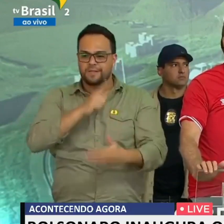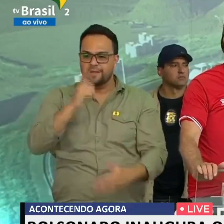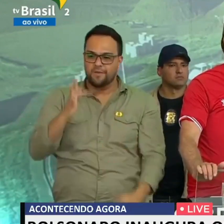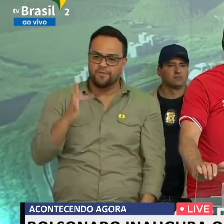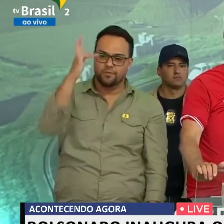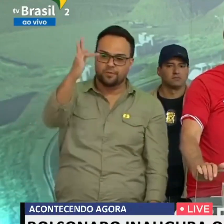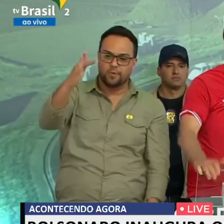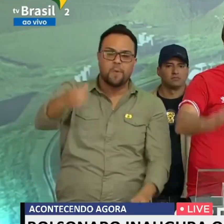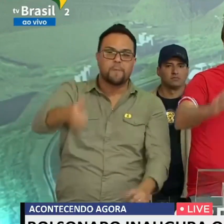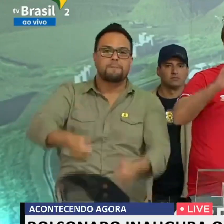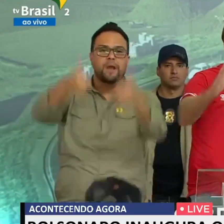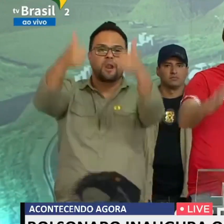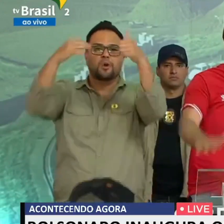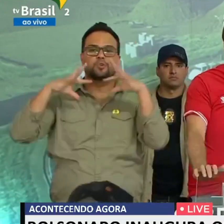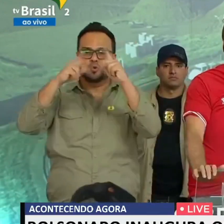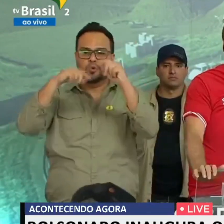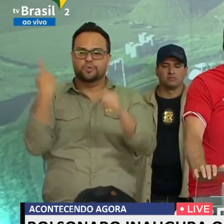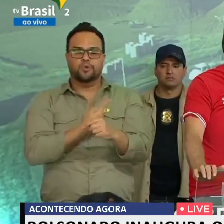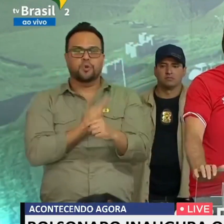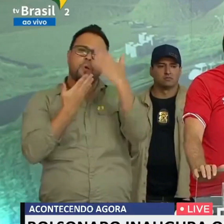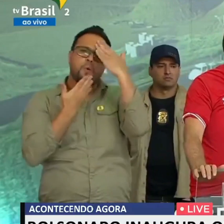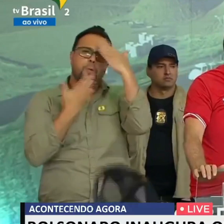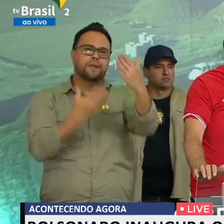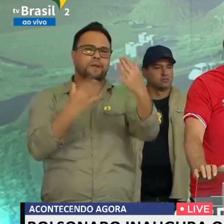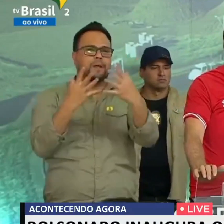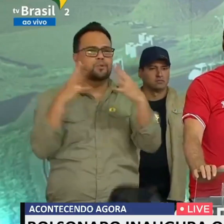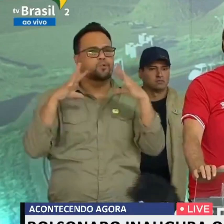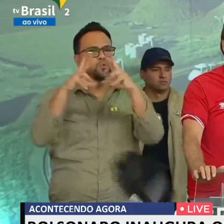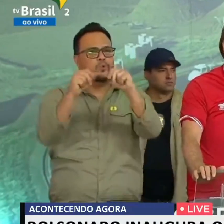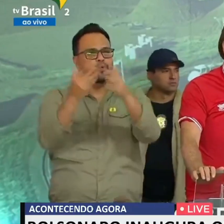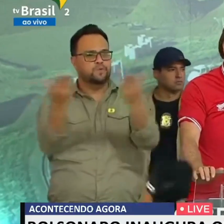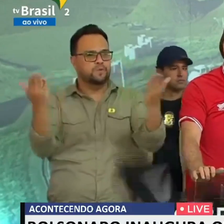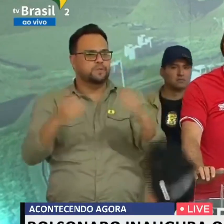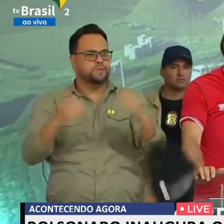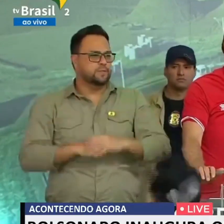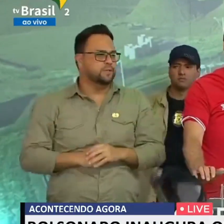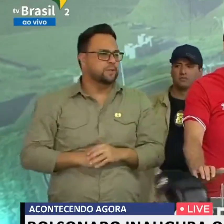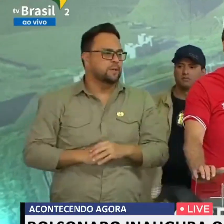futuro melhor para todos nós. Muito obrigado a todos vocês.